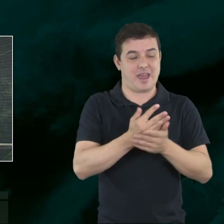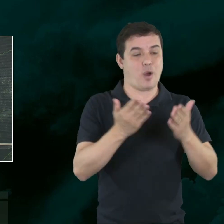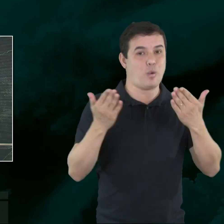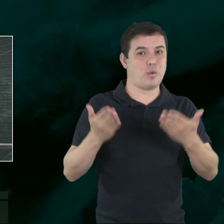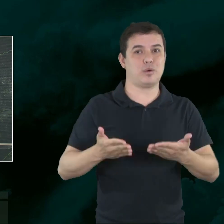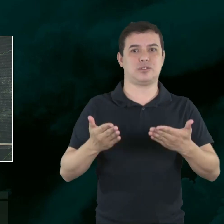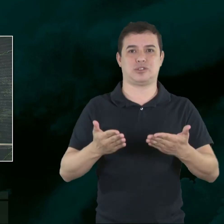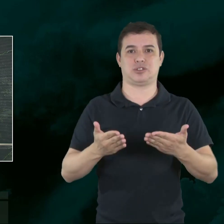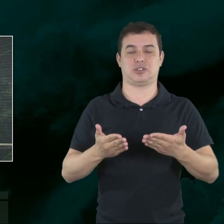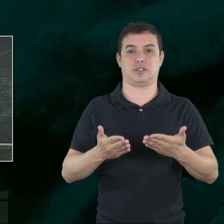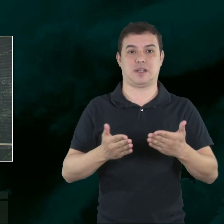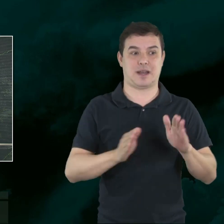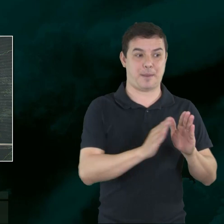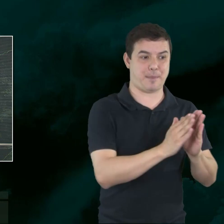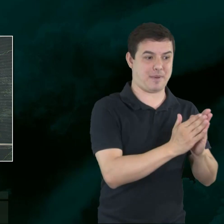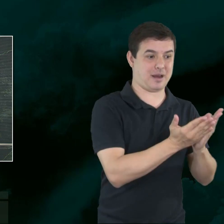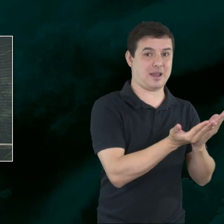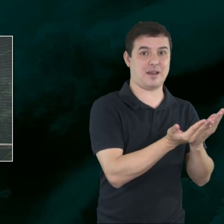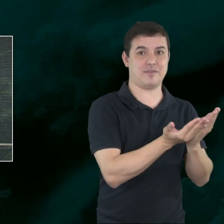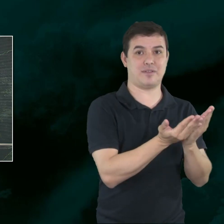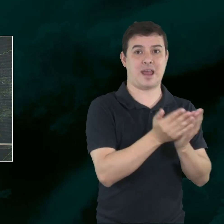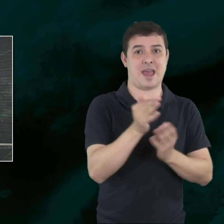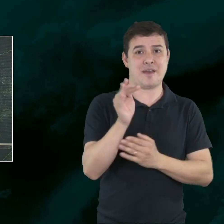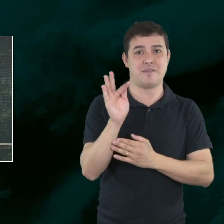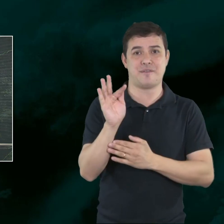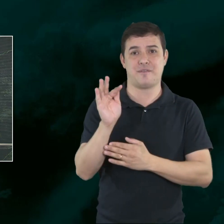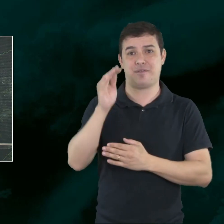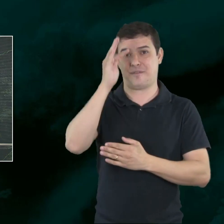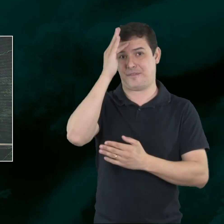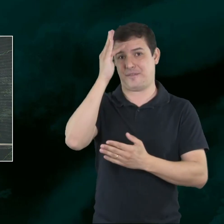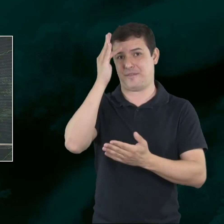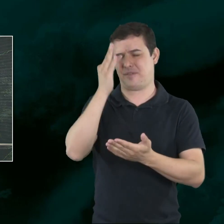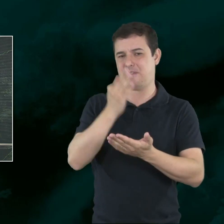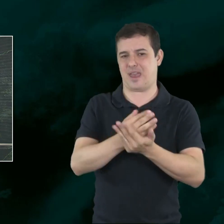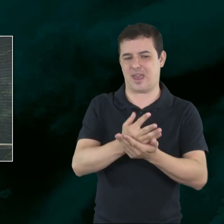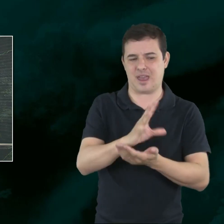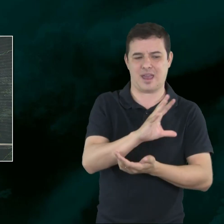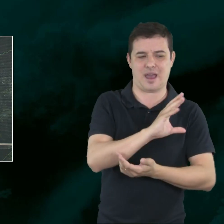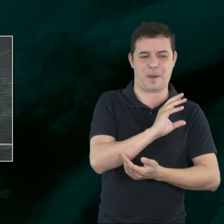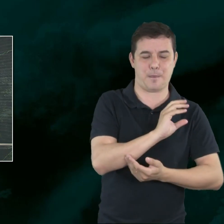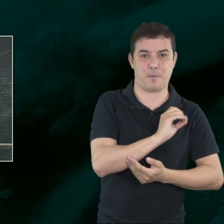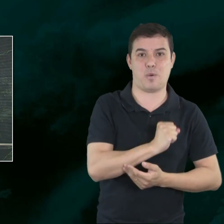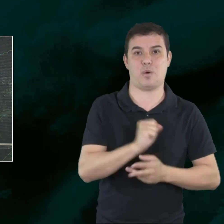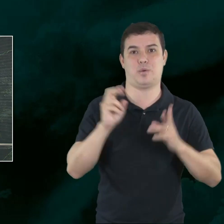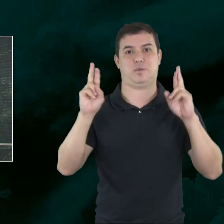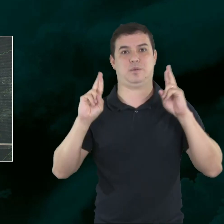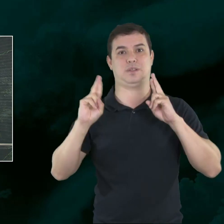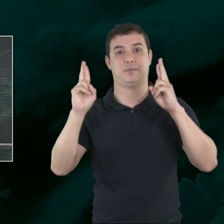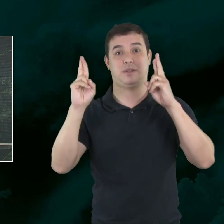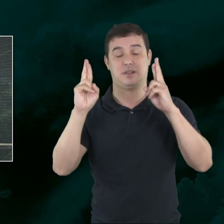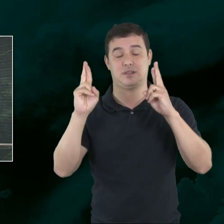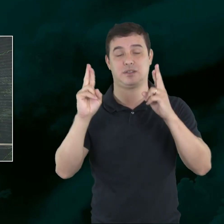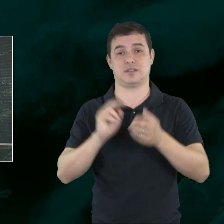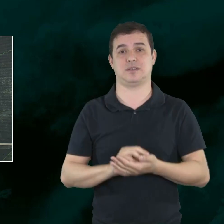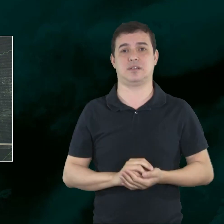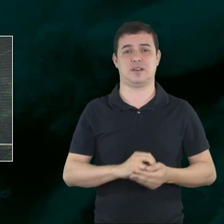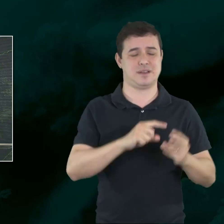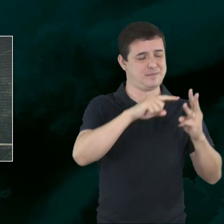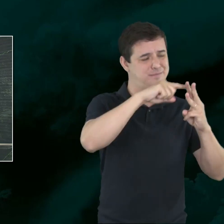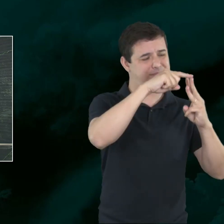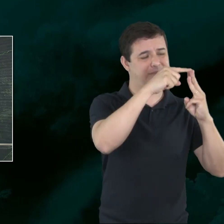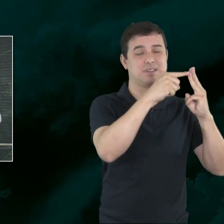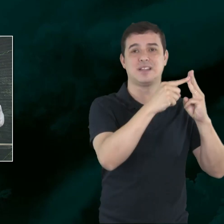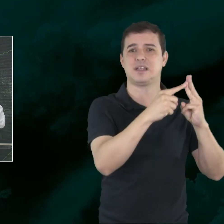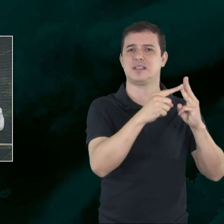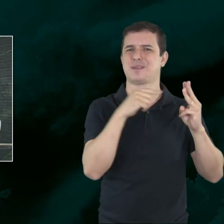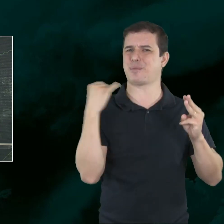essa estrutura da fé, o amor e a esperança, você hoje não for, né, provado por Deus, a